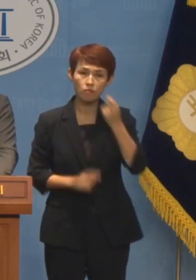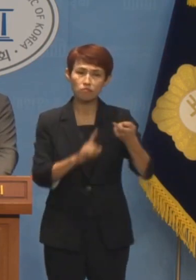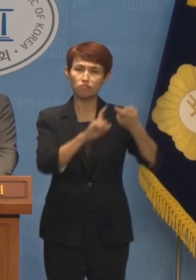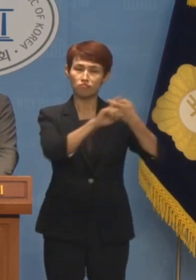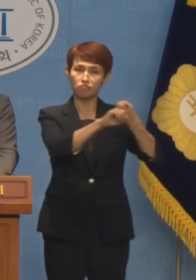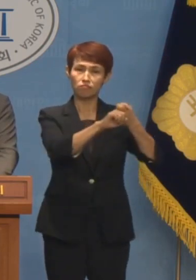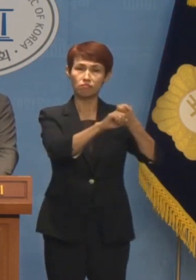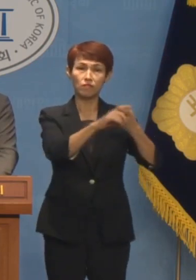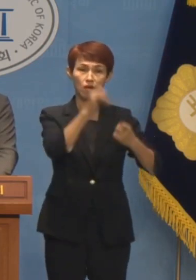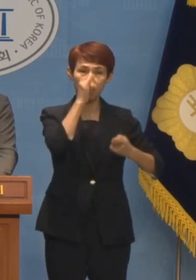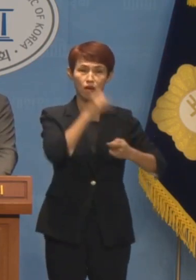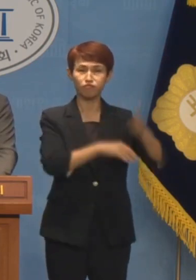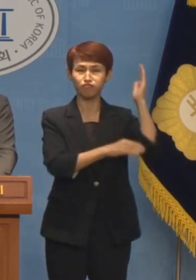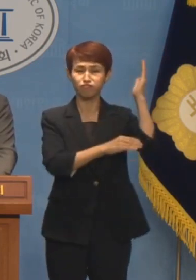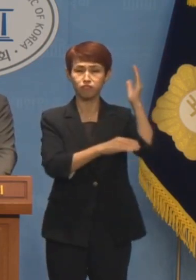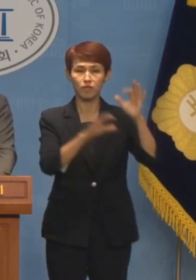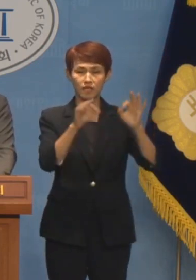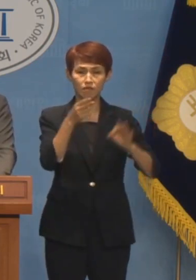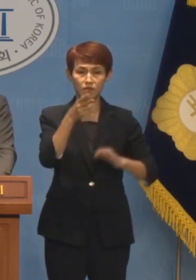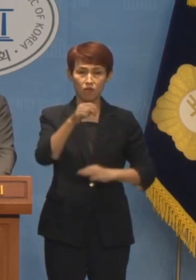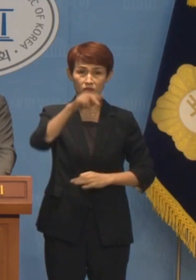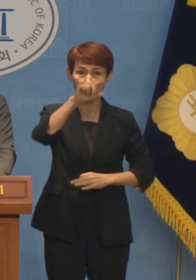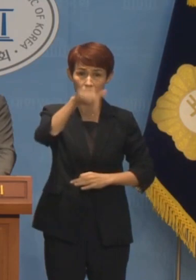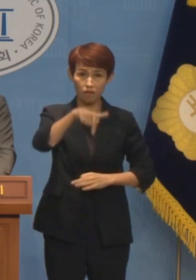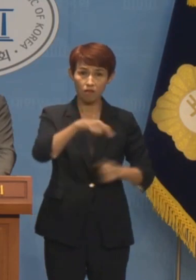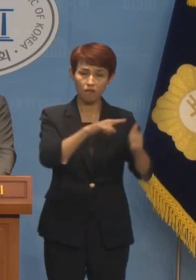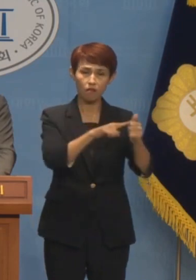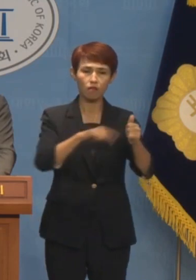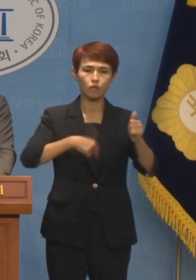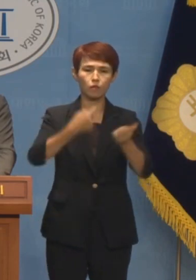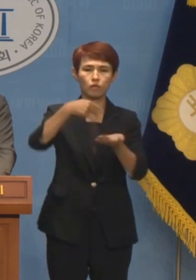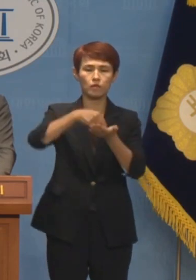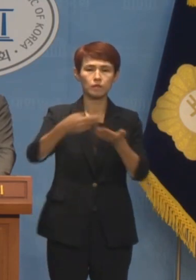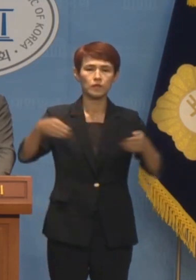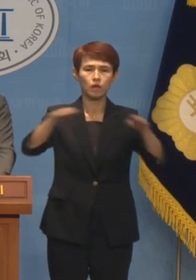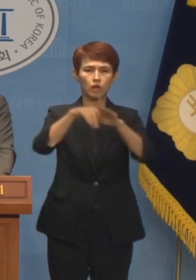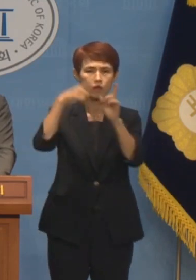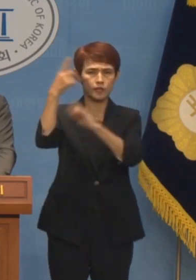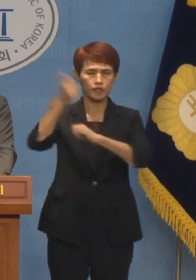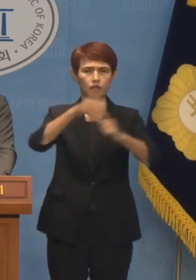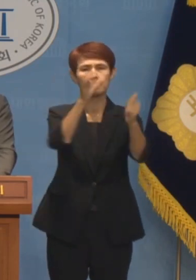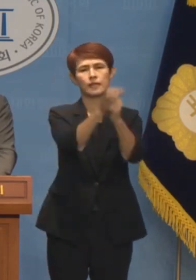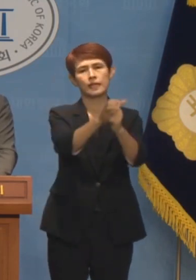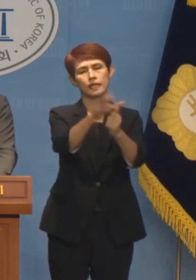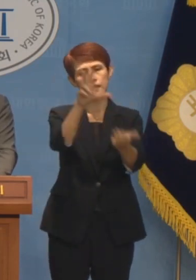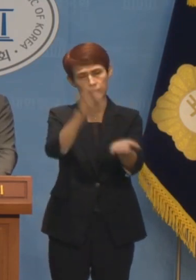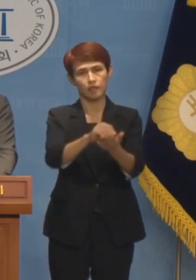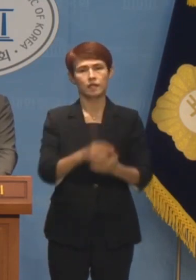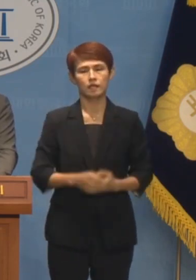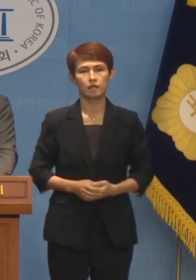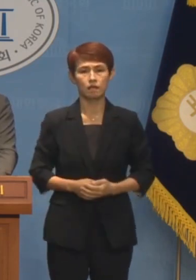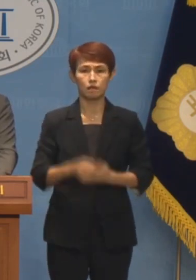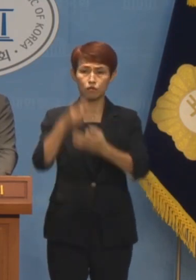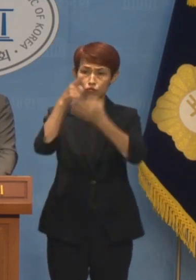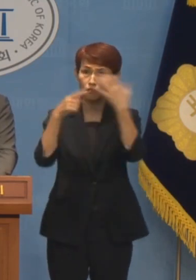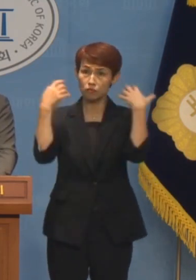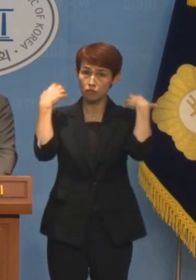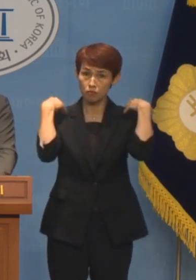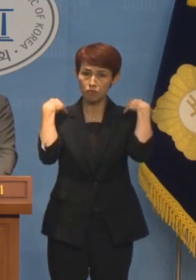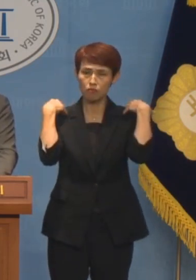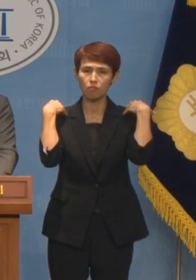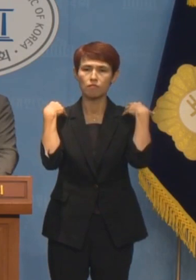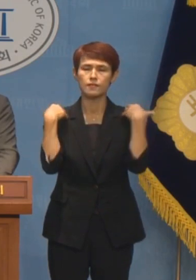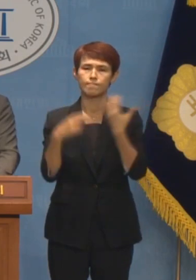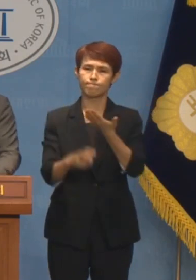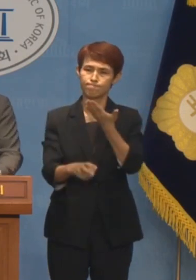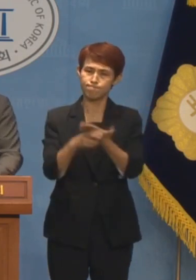달한 김형석 씨를 독립기념관장에 임명함으로써 윤석열 정부의 반헌법,